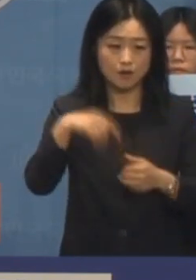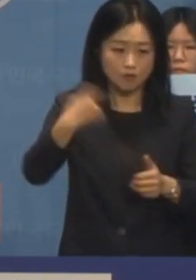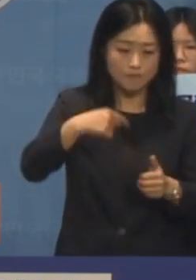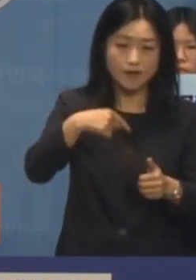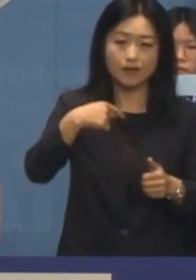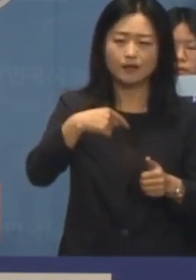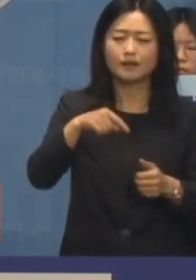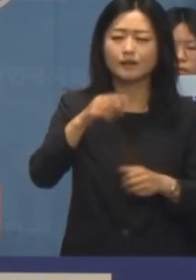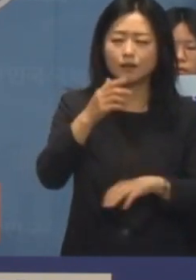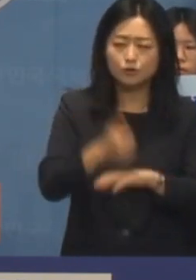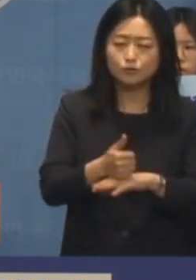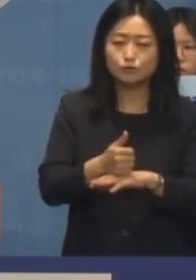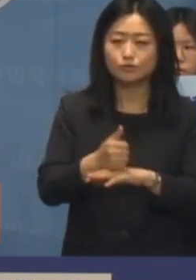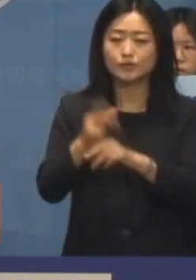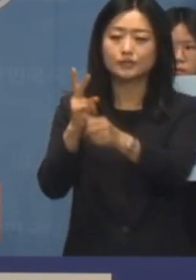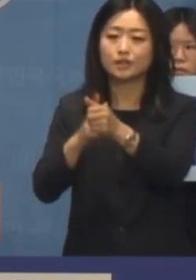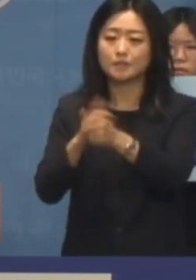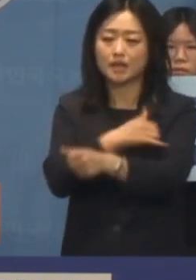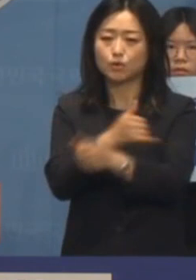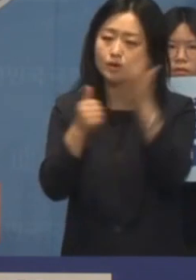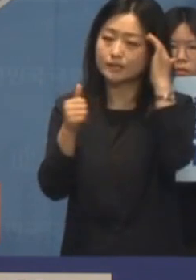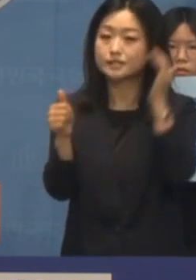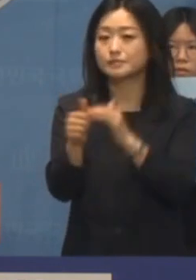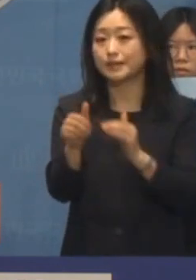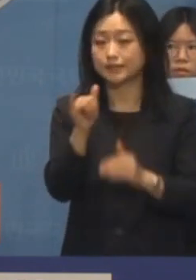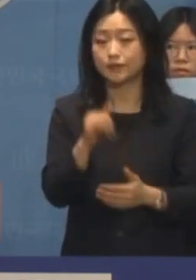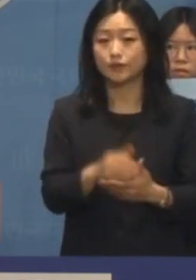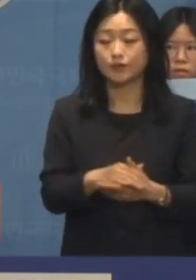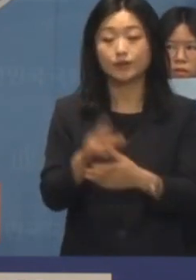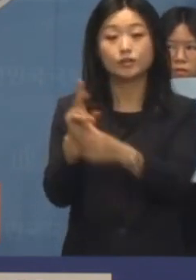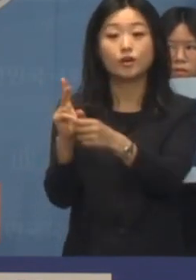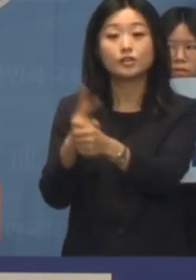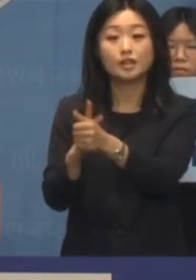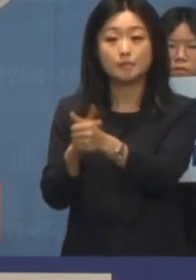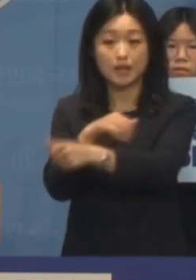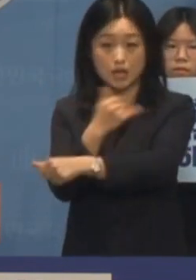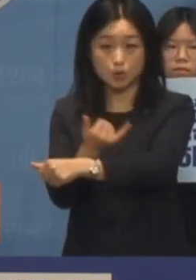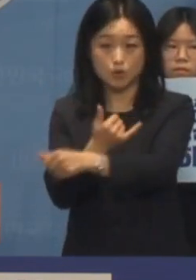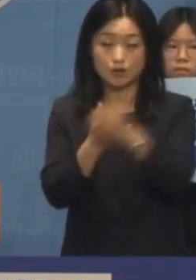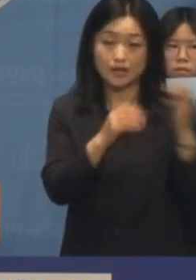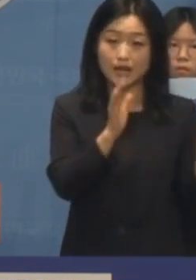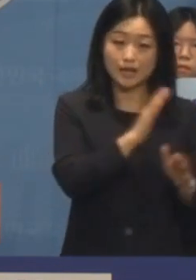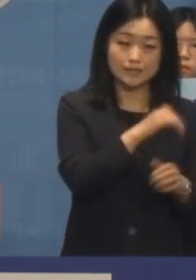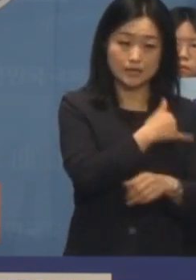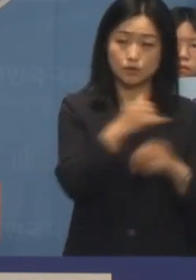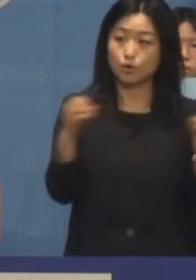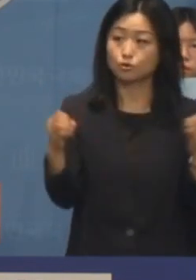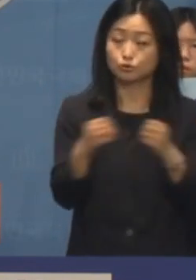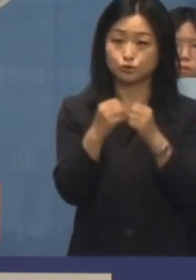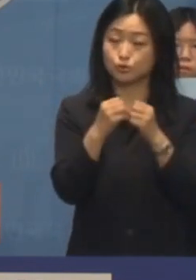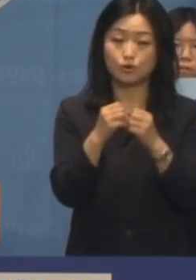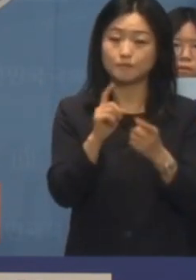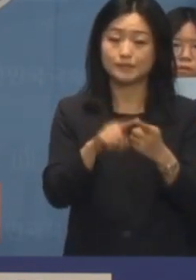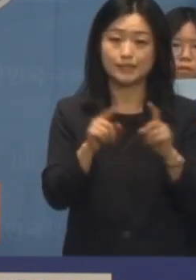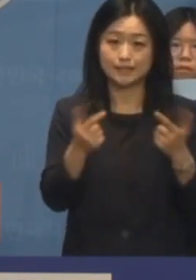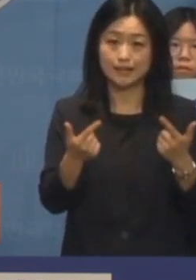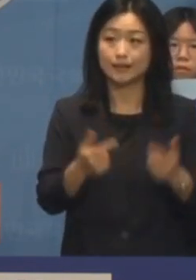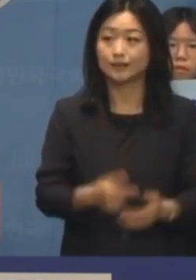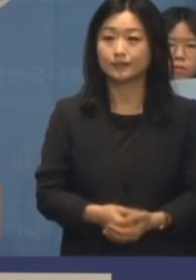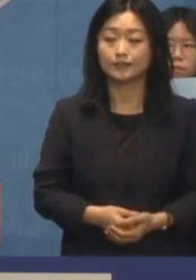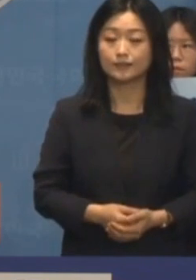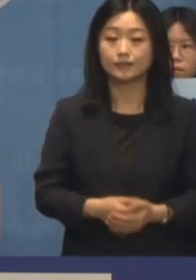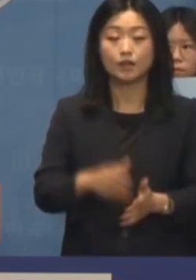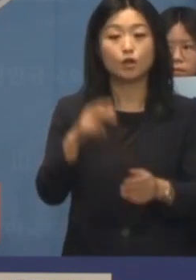인권을 침해하고 있다. 교사의 인권과 학생의 인권이 충돌하면 그것 자체로